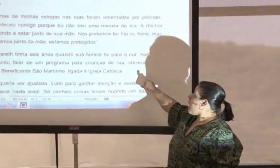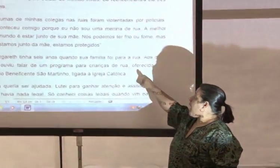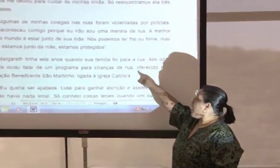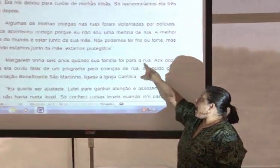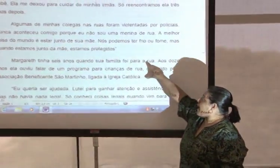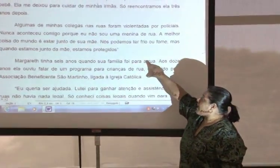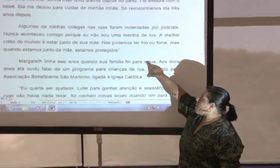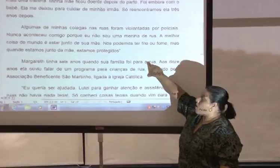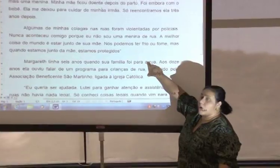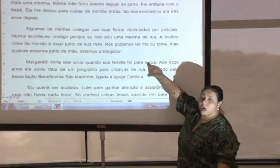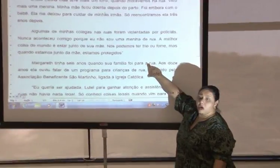Aqui, ó.